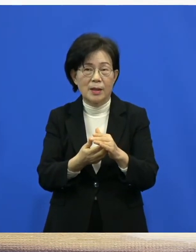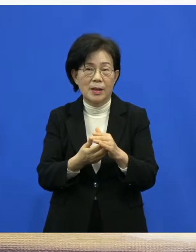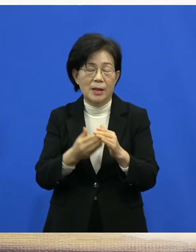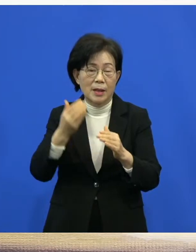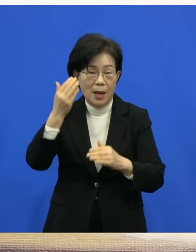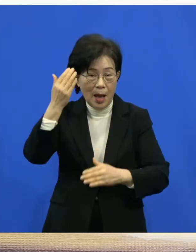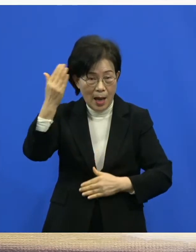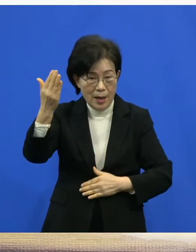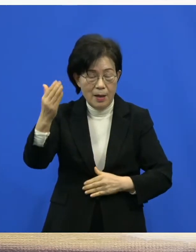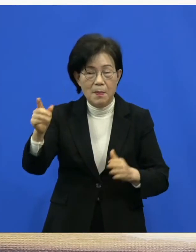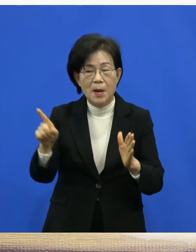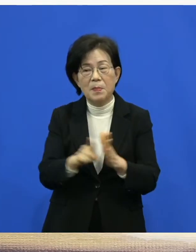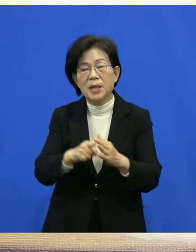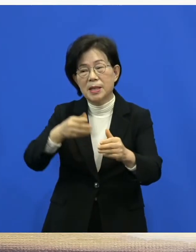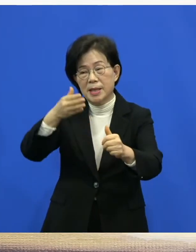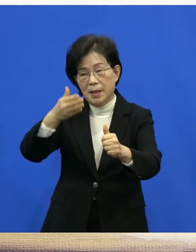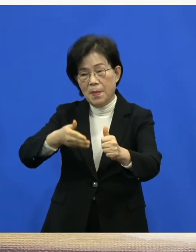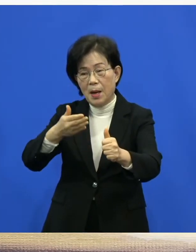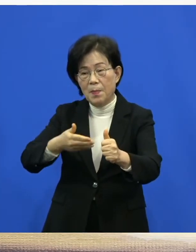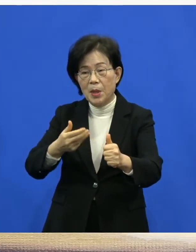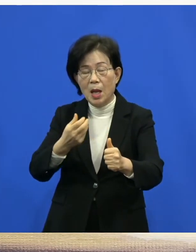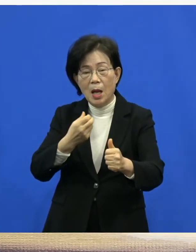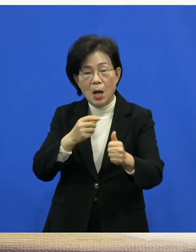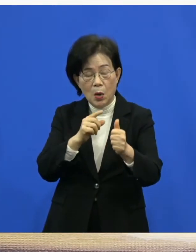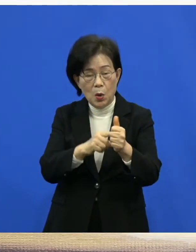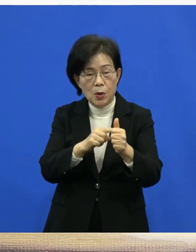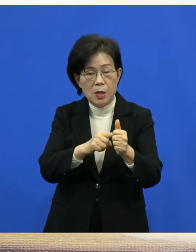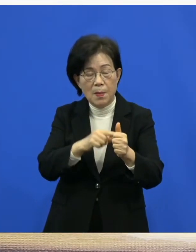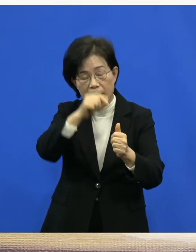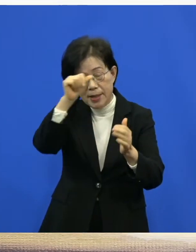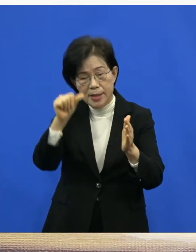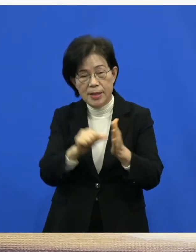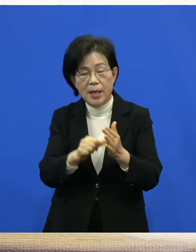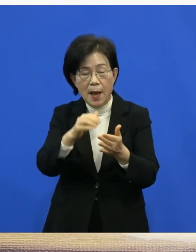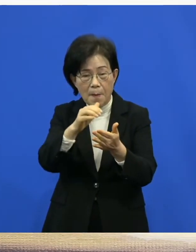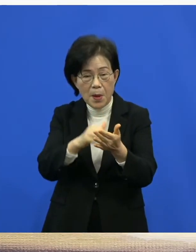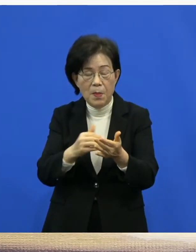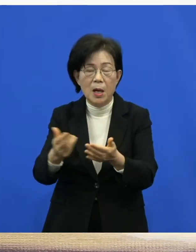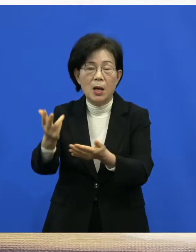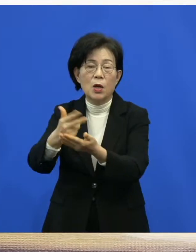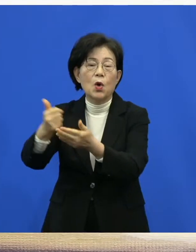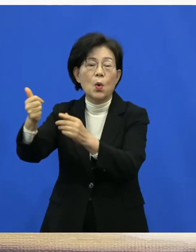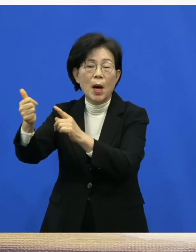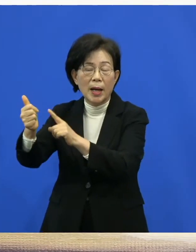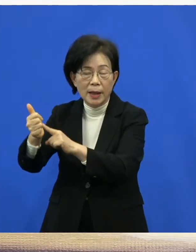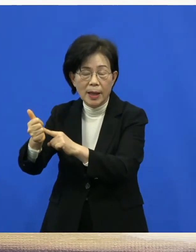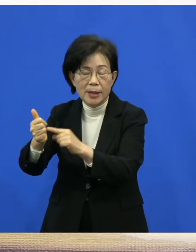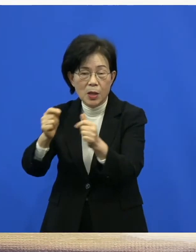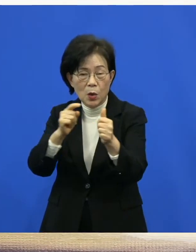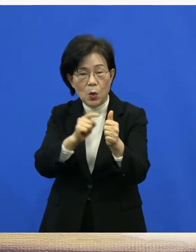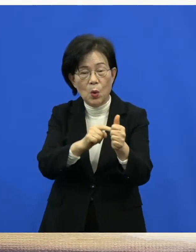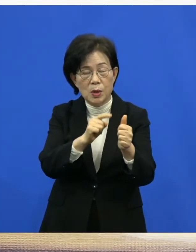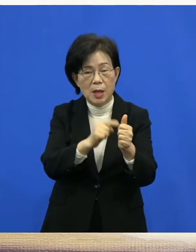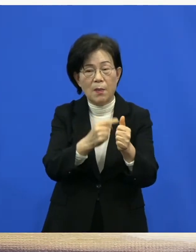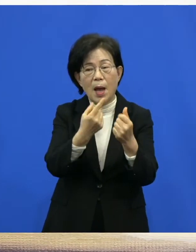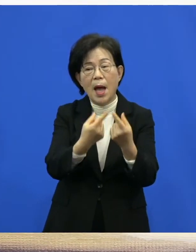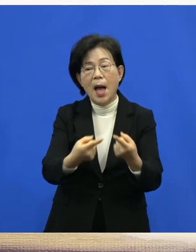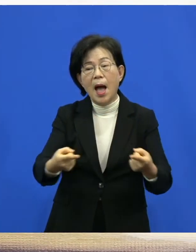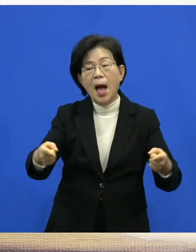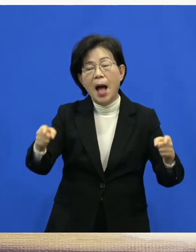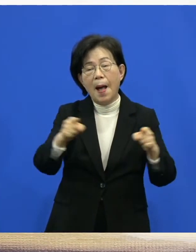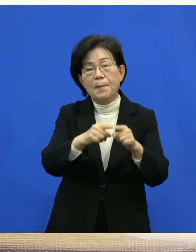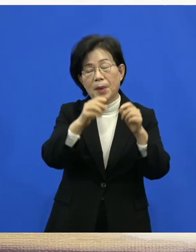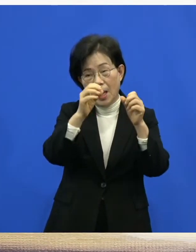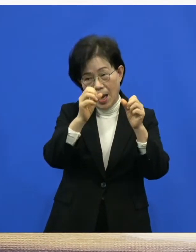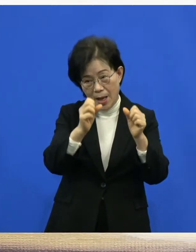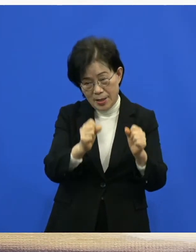그걸 우리가 믿어야 돼. 그래서 요셉의 생애의 비밀은 여호와께서 요셉과 함께